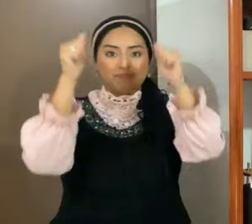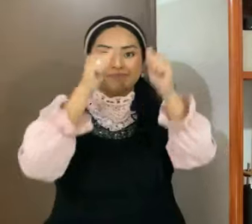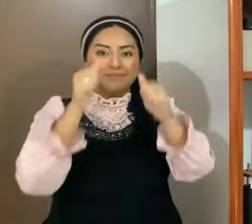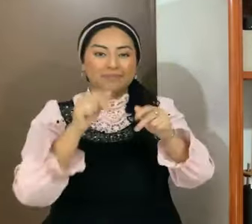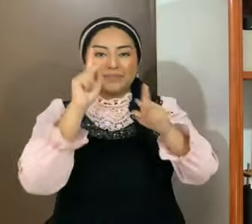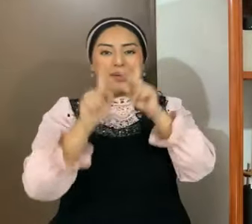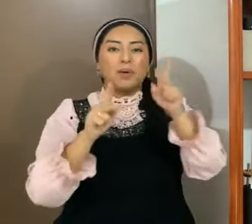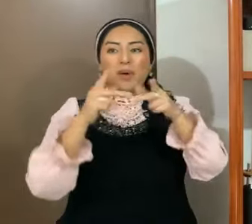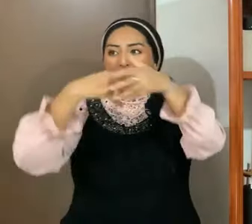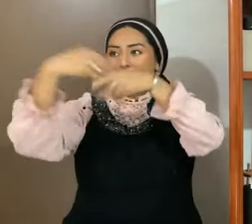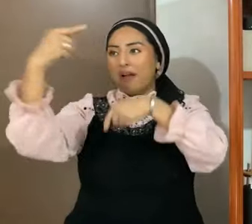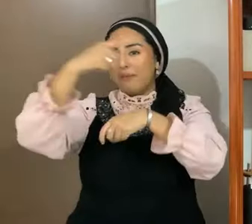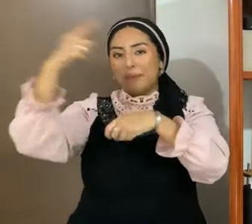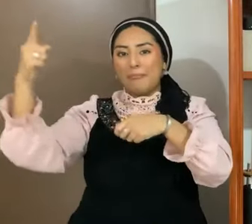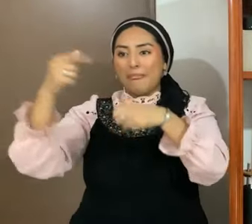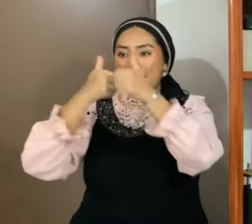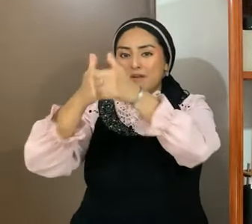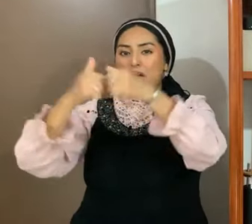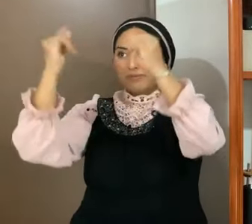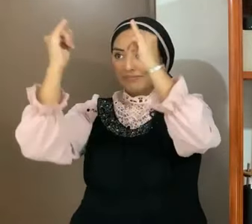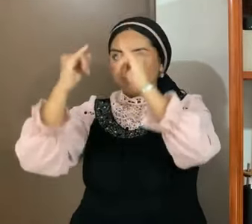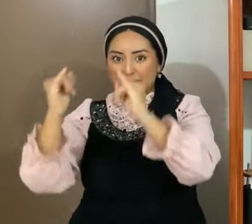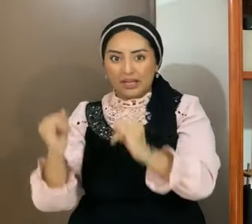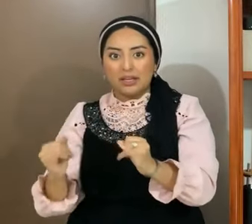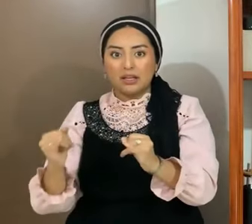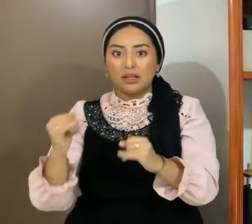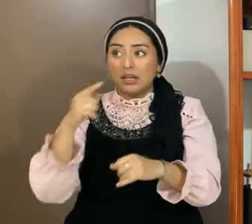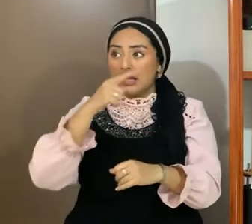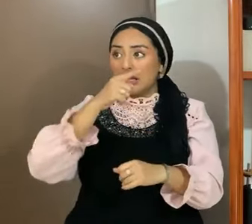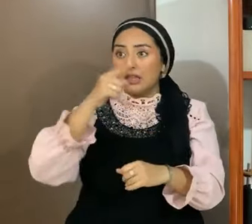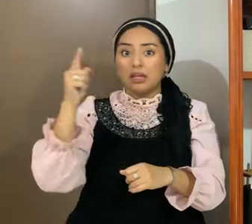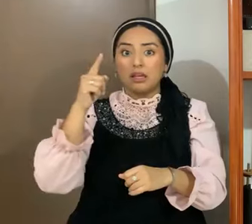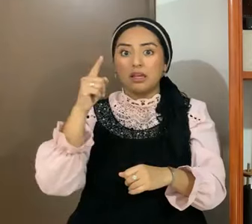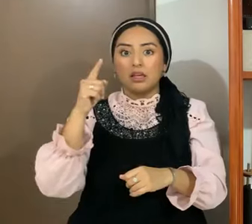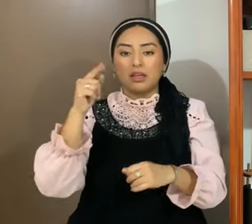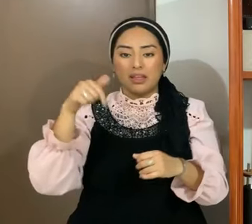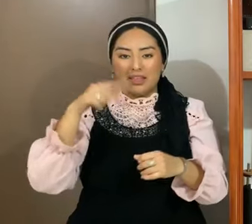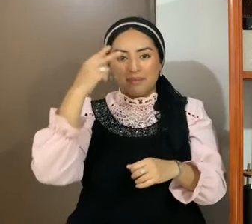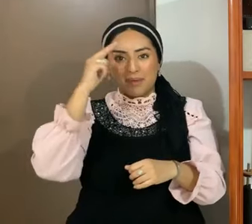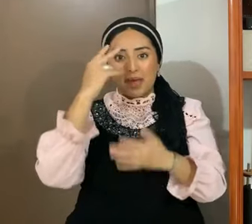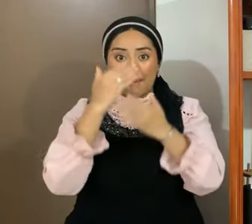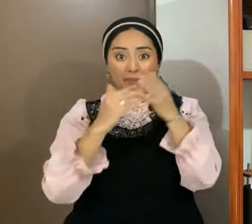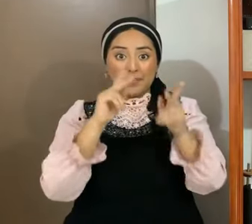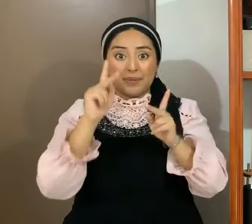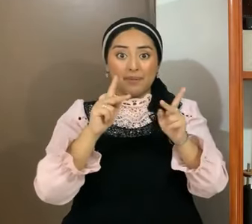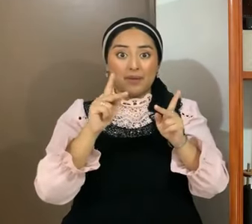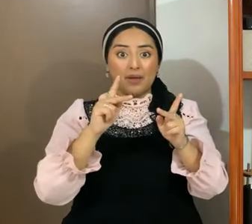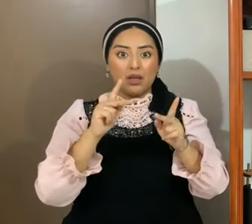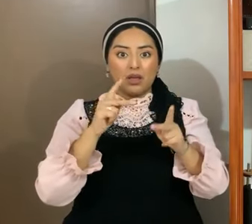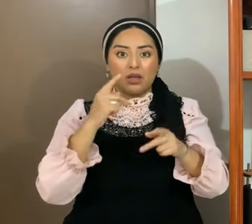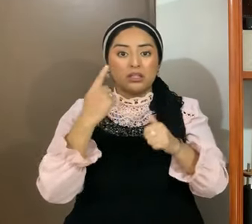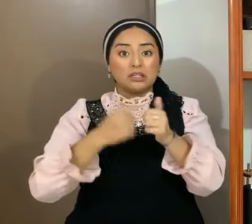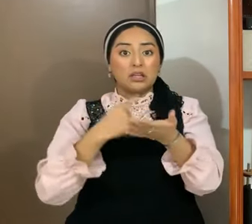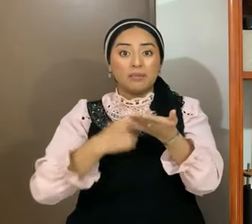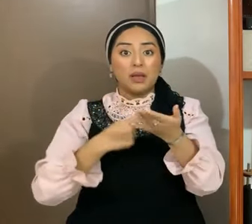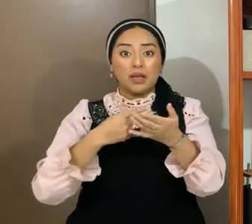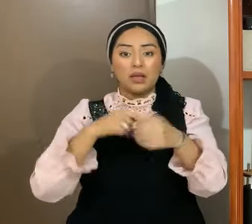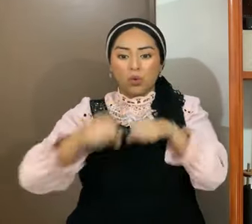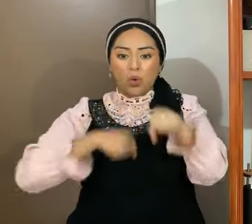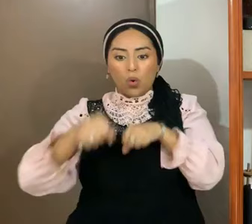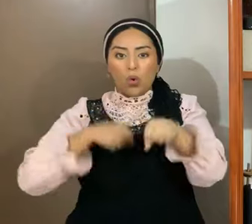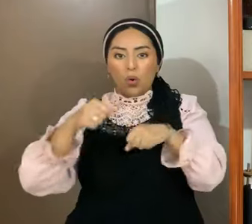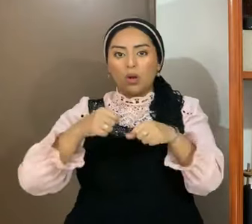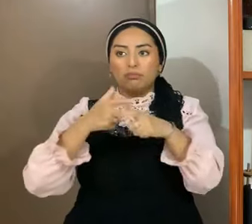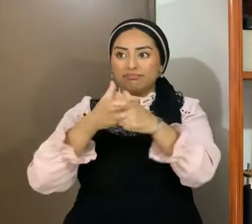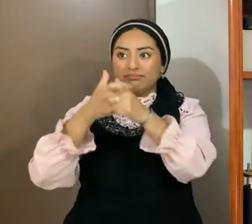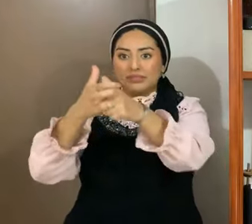paganos, no tienen... Ellos ven lo que tengan que hacer. Aquí en México hay gente que se va hasta corriendo. Se van en